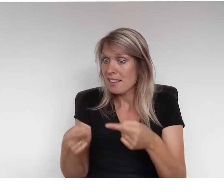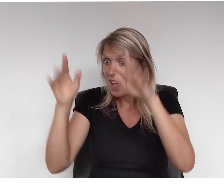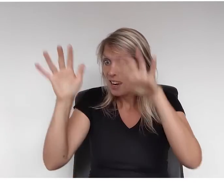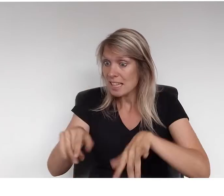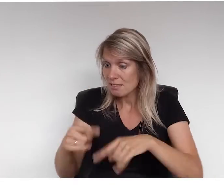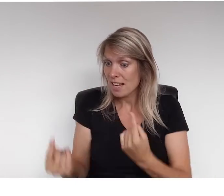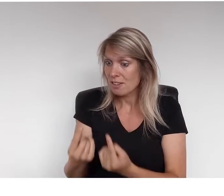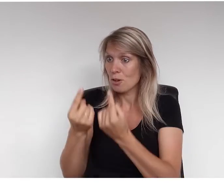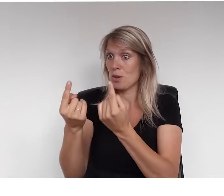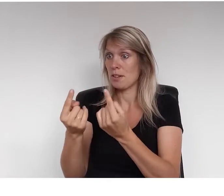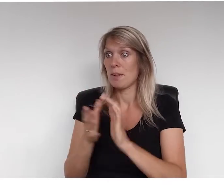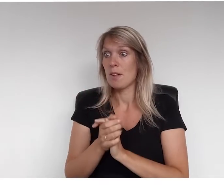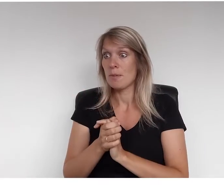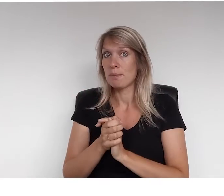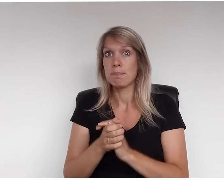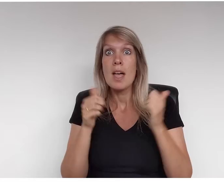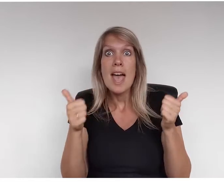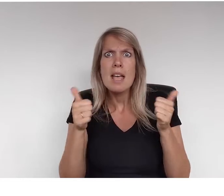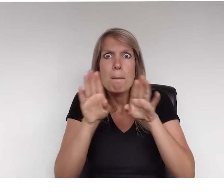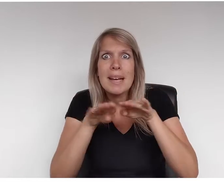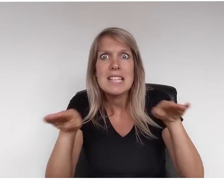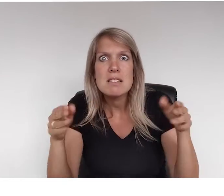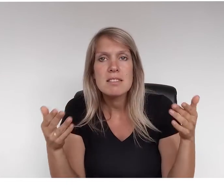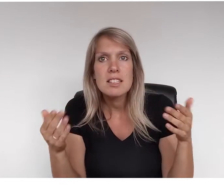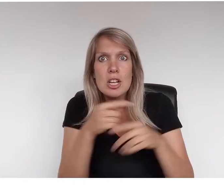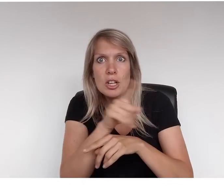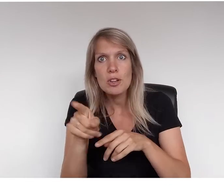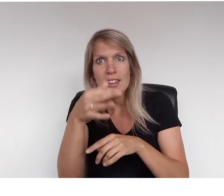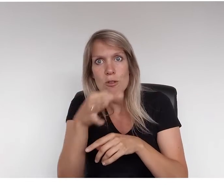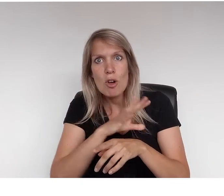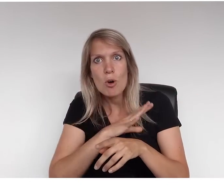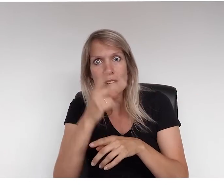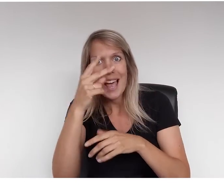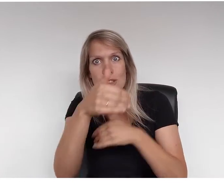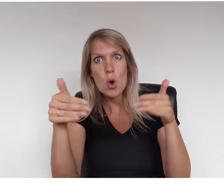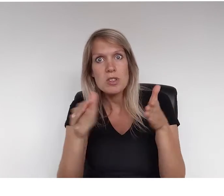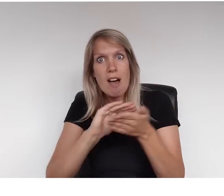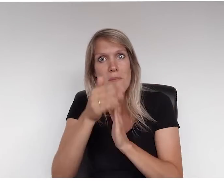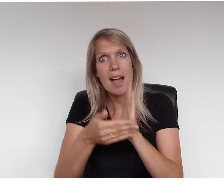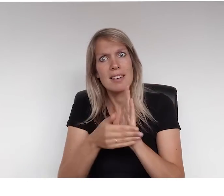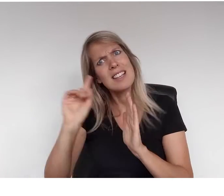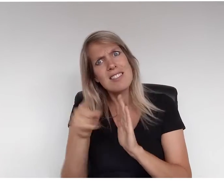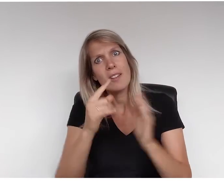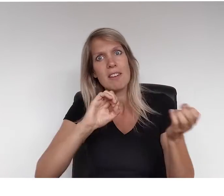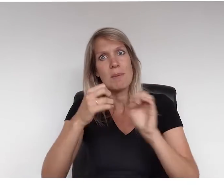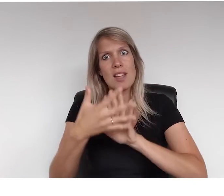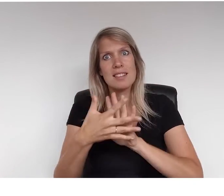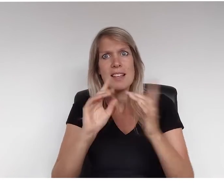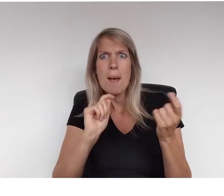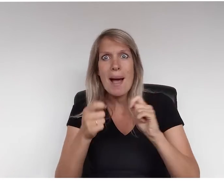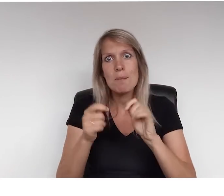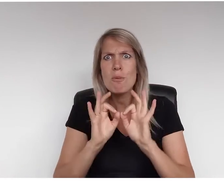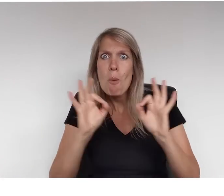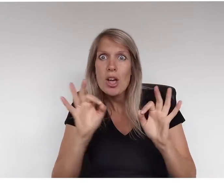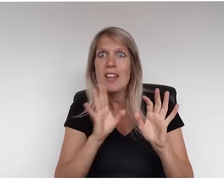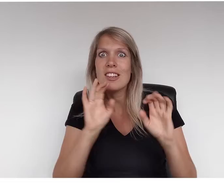hey kids. Voordat we vergeten. Jij kan thuis natuurlijk ook de kijkers verder afmaken. Hè? Ga snel naar de website en maak hem zo mooi als je kan. Precies. En vergeet niet doorheen te